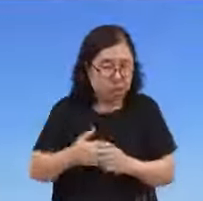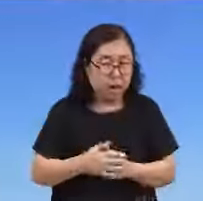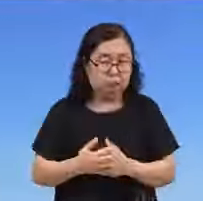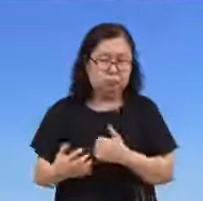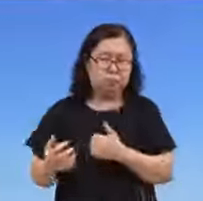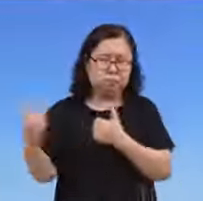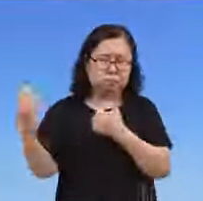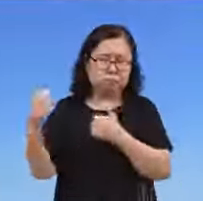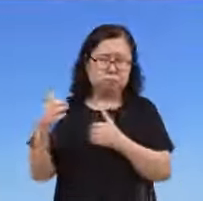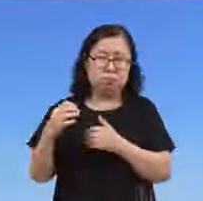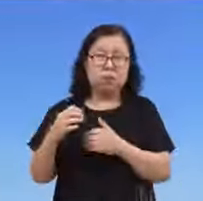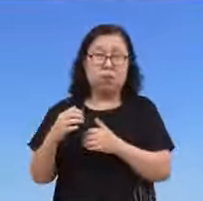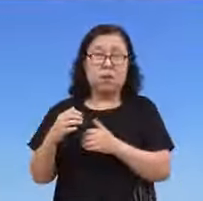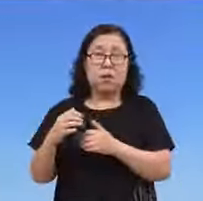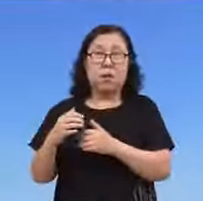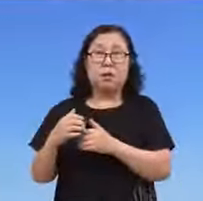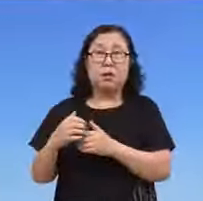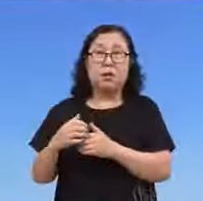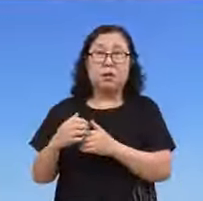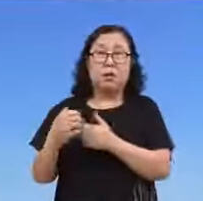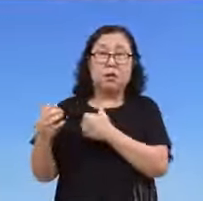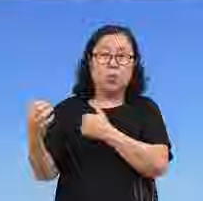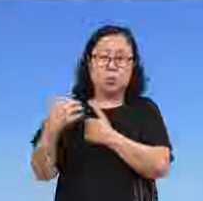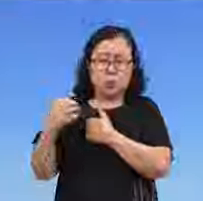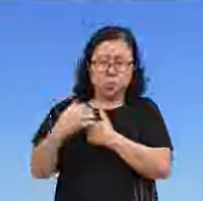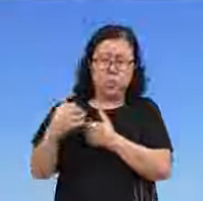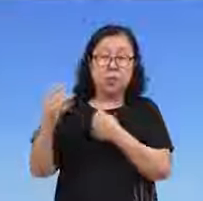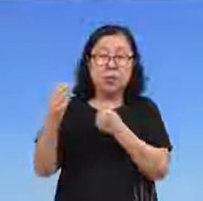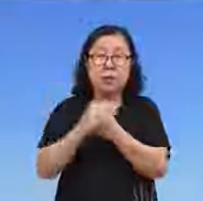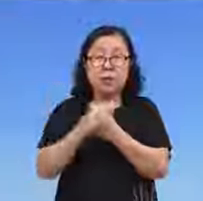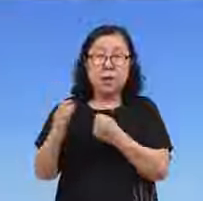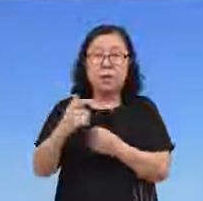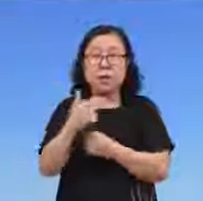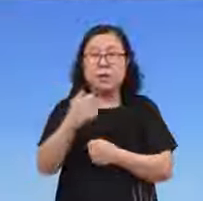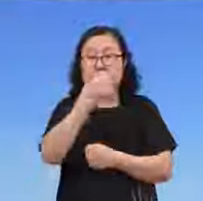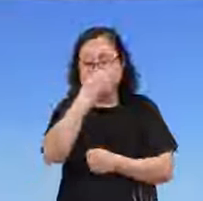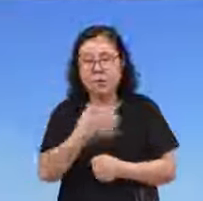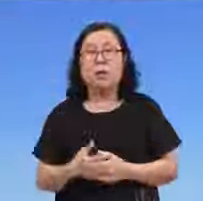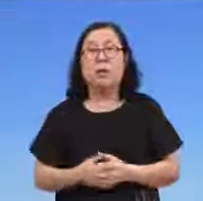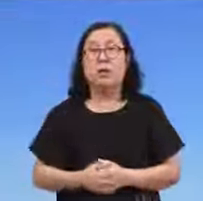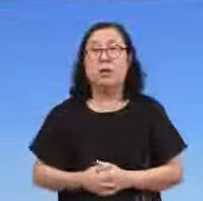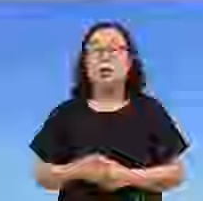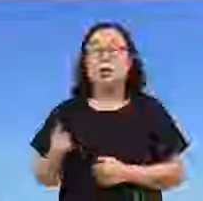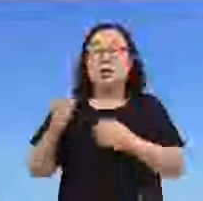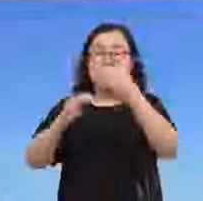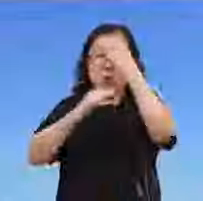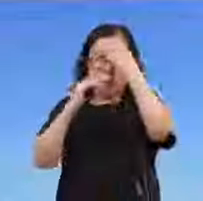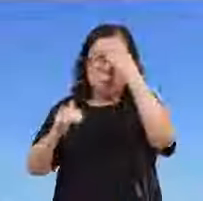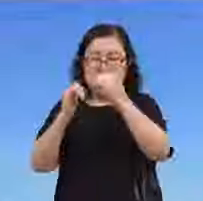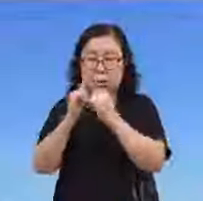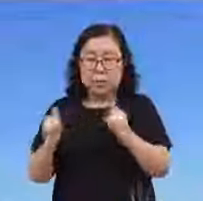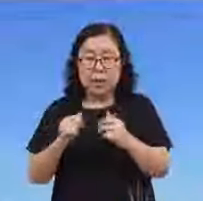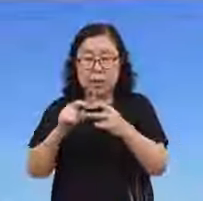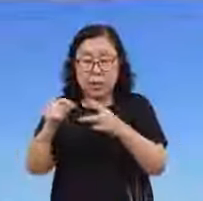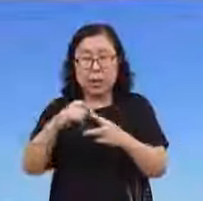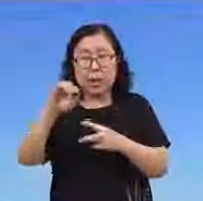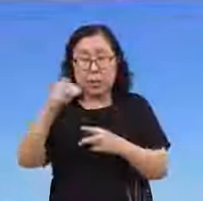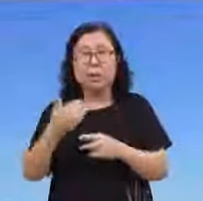공격을 해와가지고 막 너무너무 힘들다는 거예요. 여러분, 저는요 그 성도님들이 이해가 돼요.